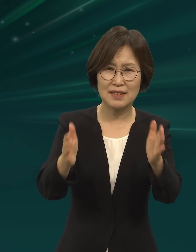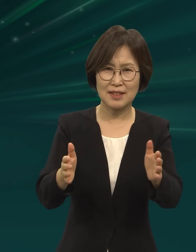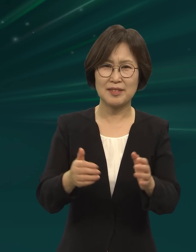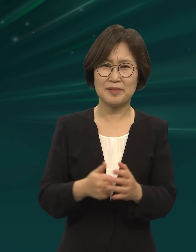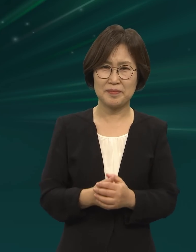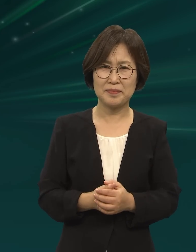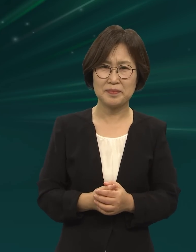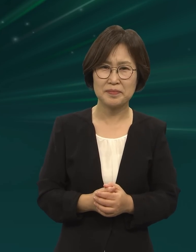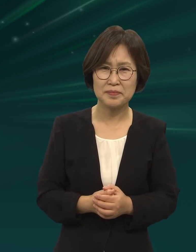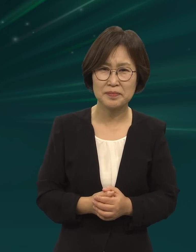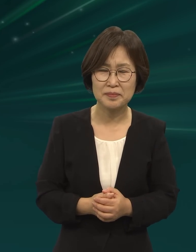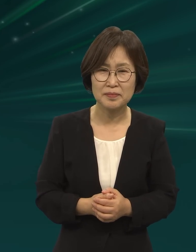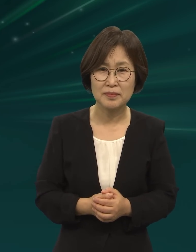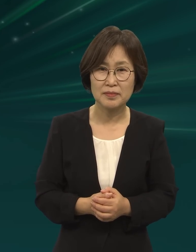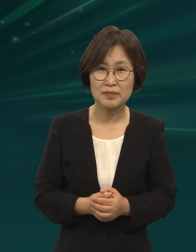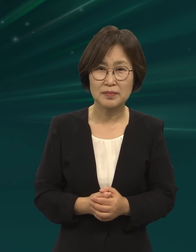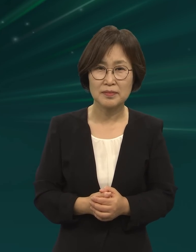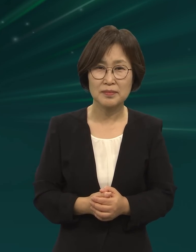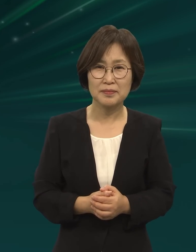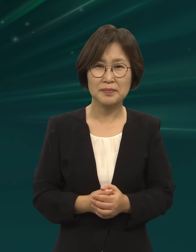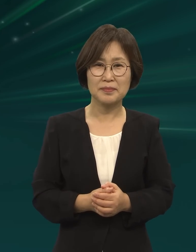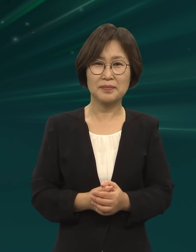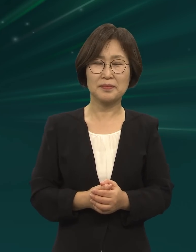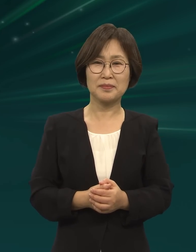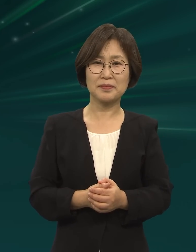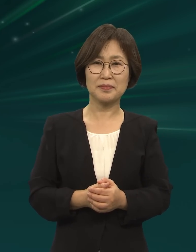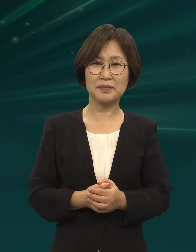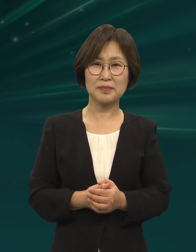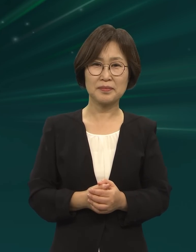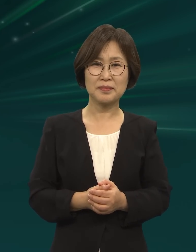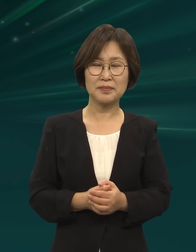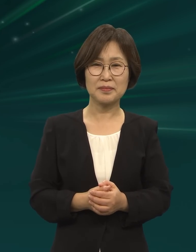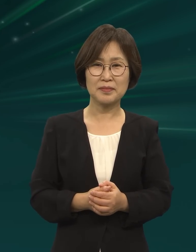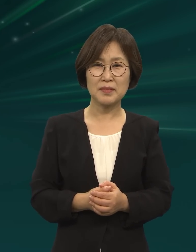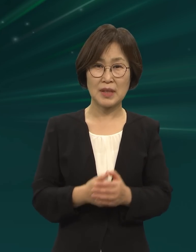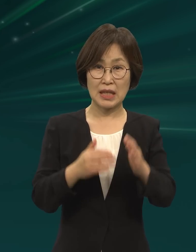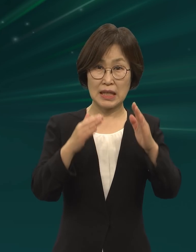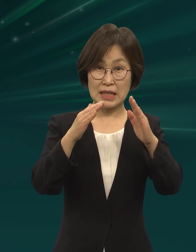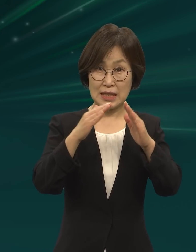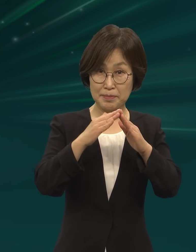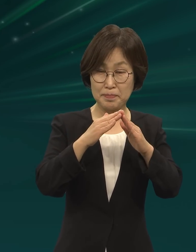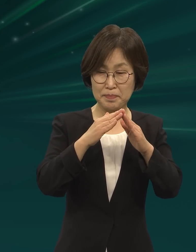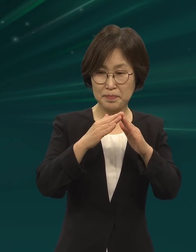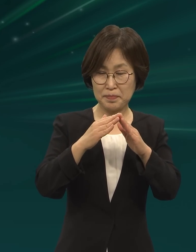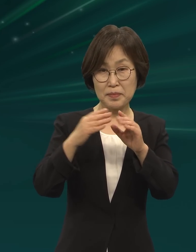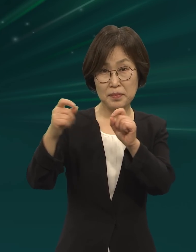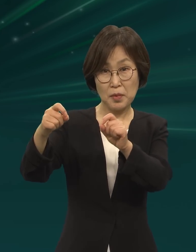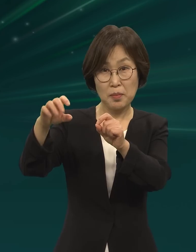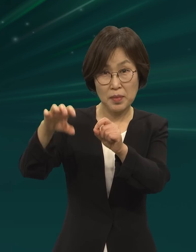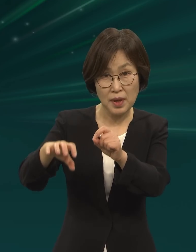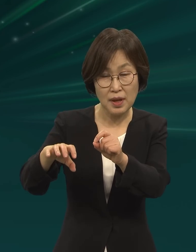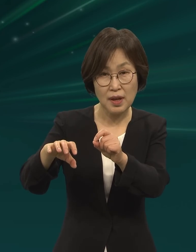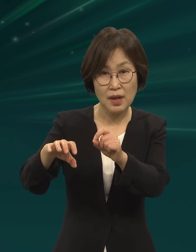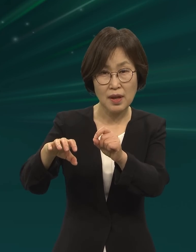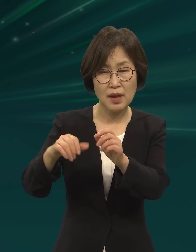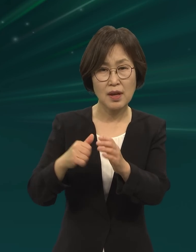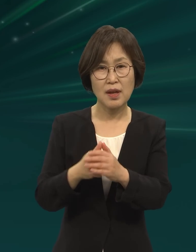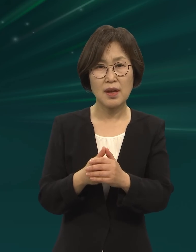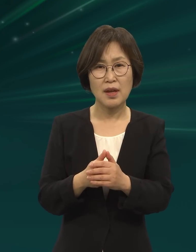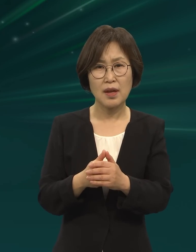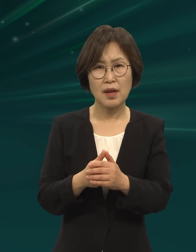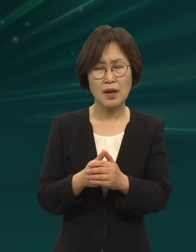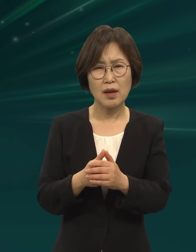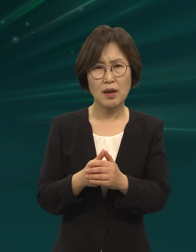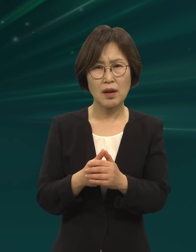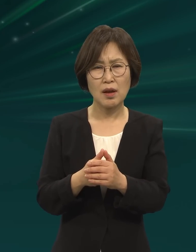기도하다가 이제 어떻게 되냐면 제 청년집 옆에 어떤 거기 이웃이 사람이